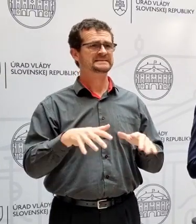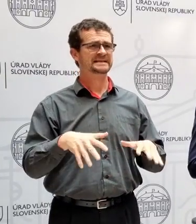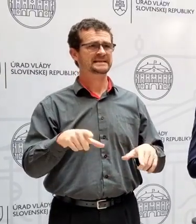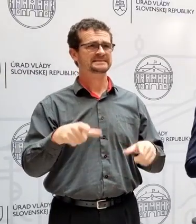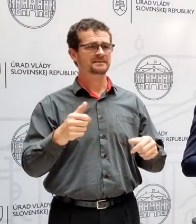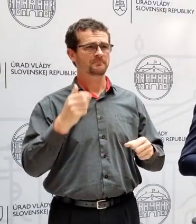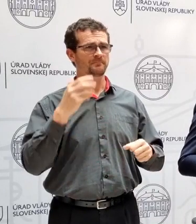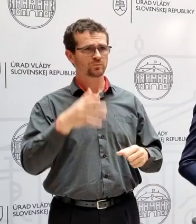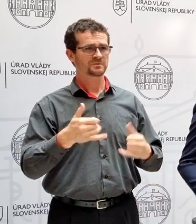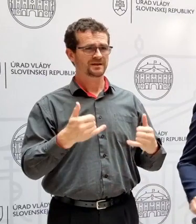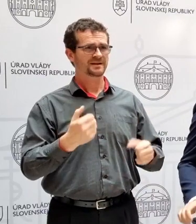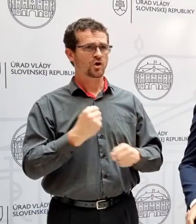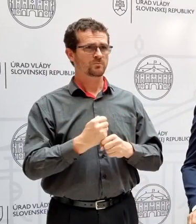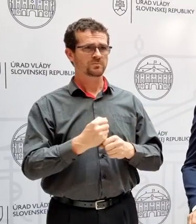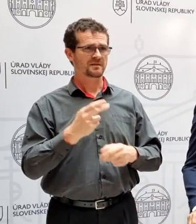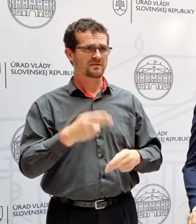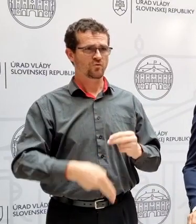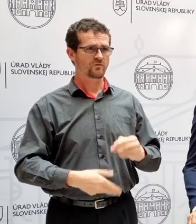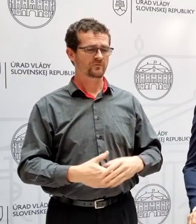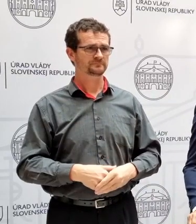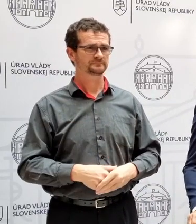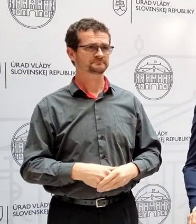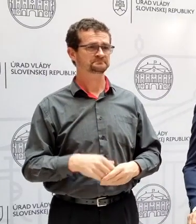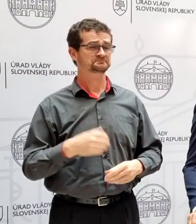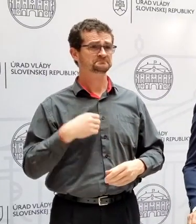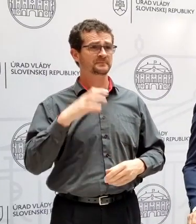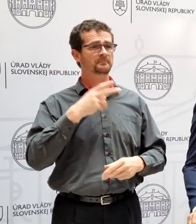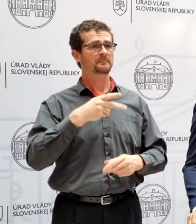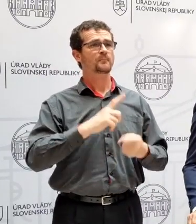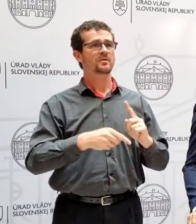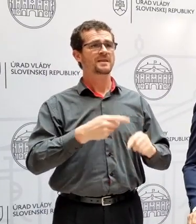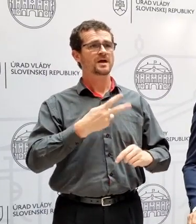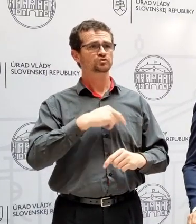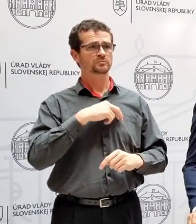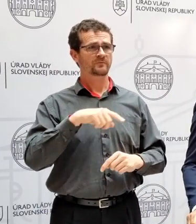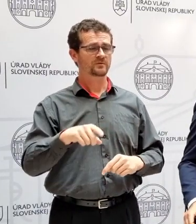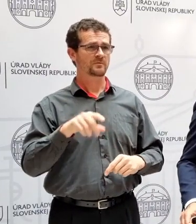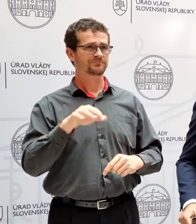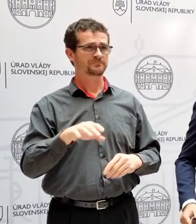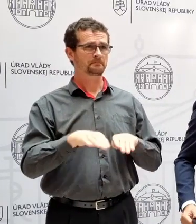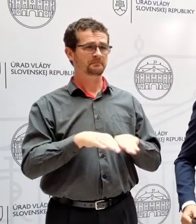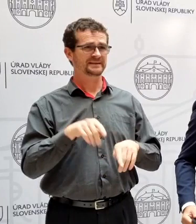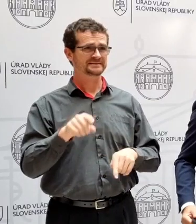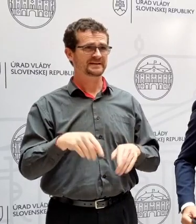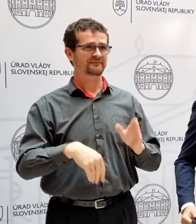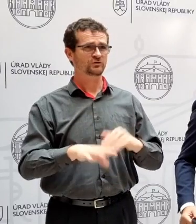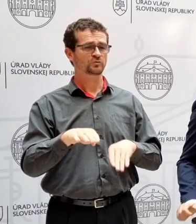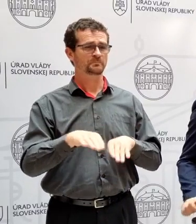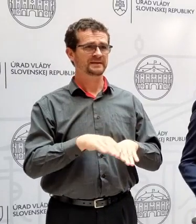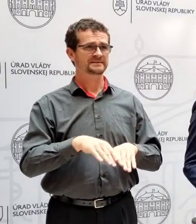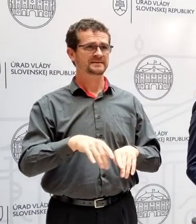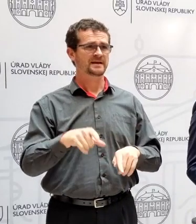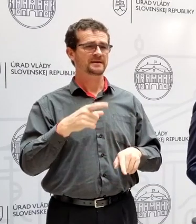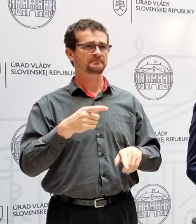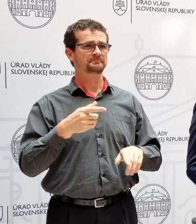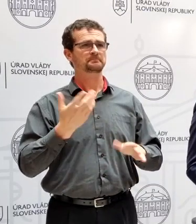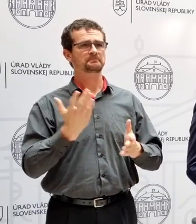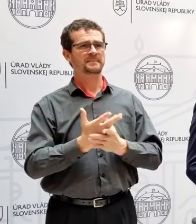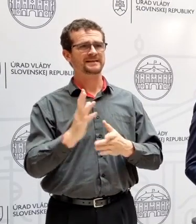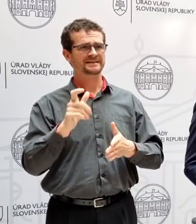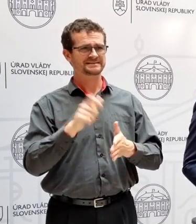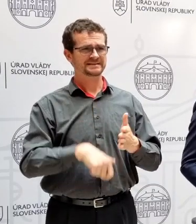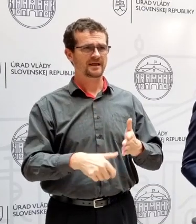teraz nastane, lebo jednoducho robota není urobená. Chápem, ale tú politickú zodpovednosť, aj keď nesie nejaký minister, tak väčšinou ten minister prípada pod nejakú stranu,